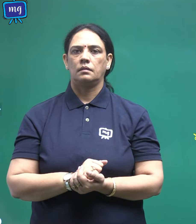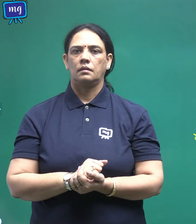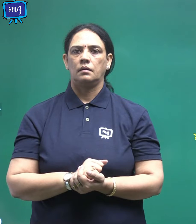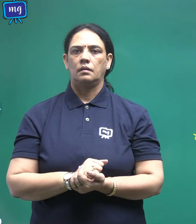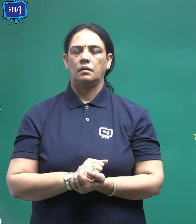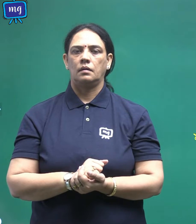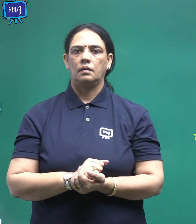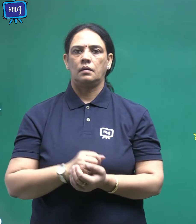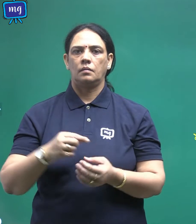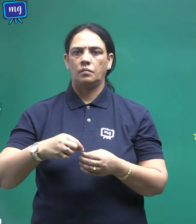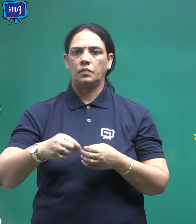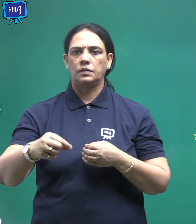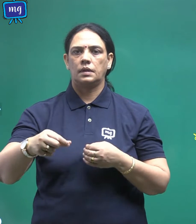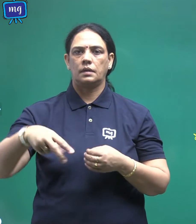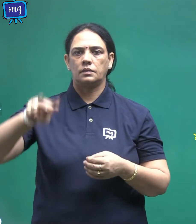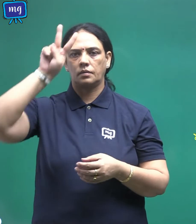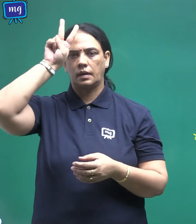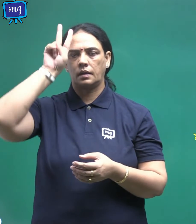भुजा स्क्वायर